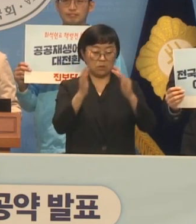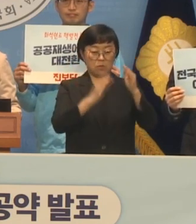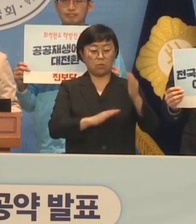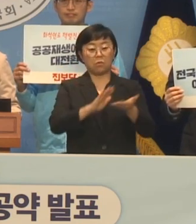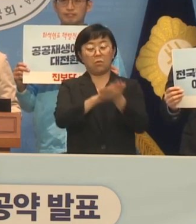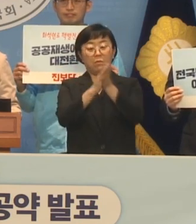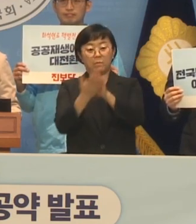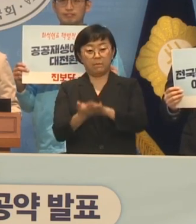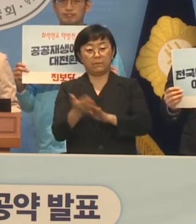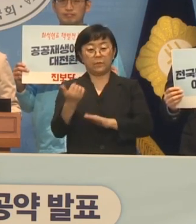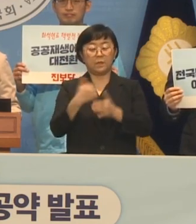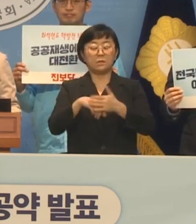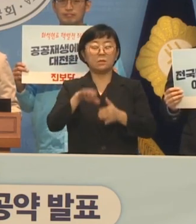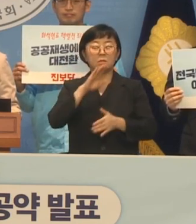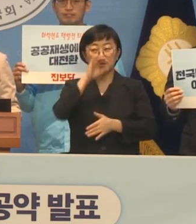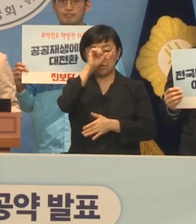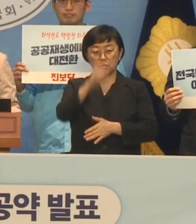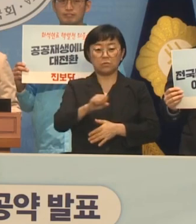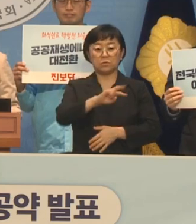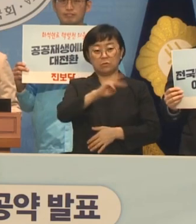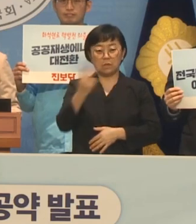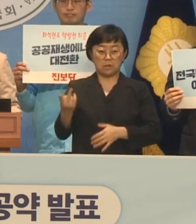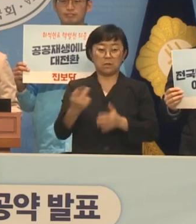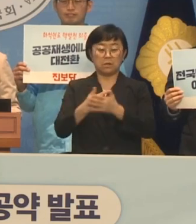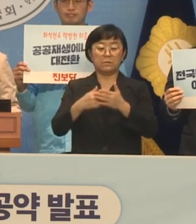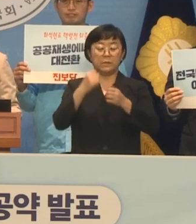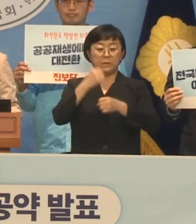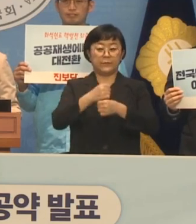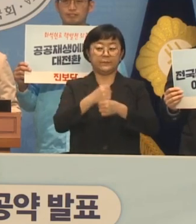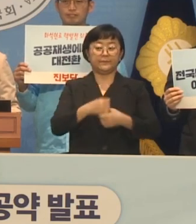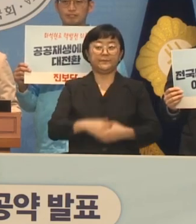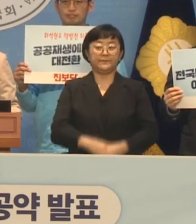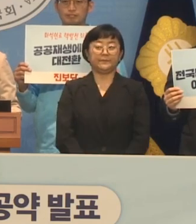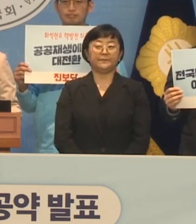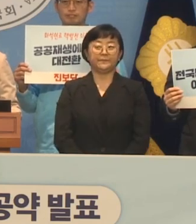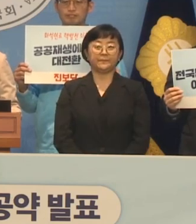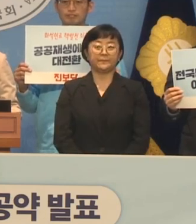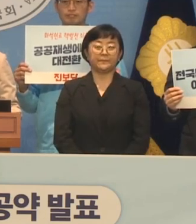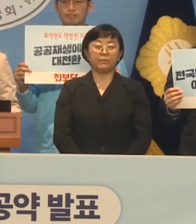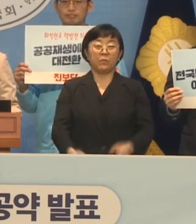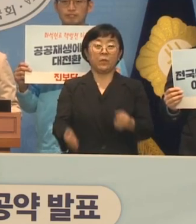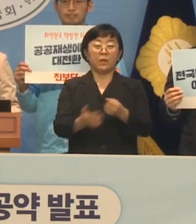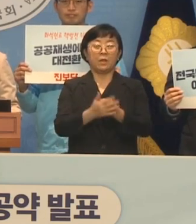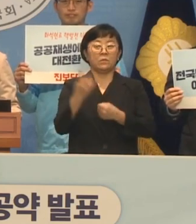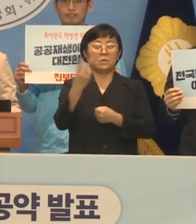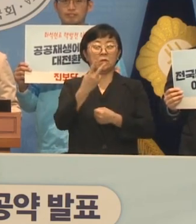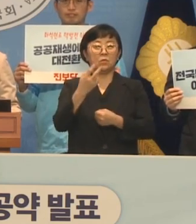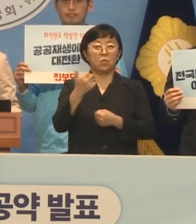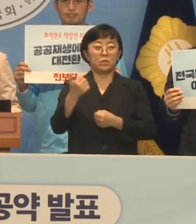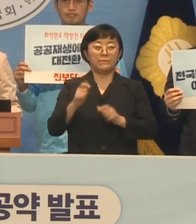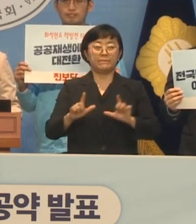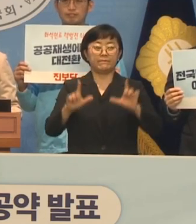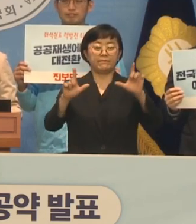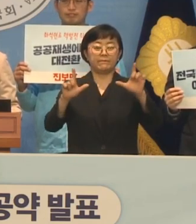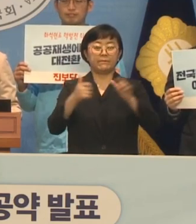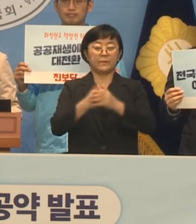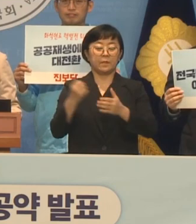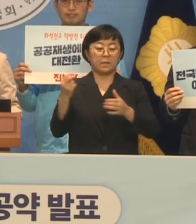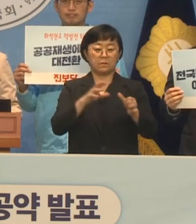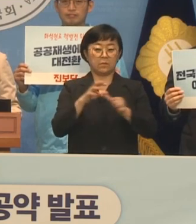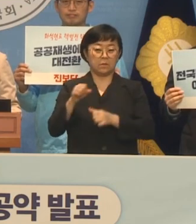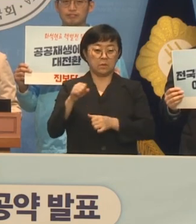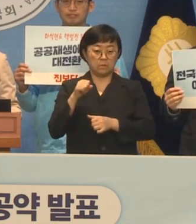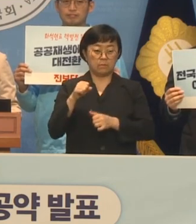등 획기적인 전환을 이끌어내겠습니다. 그래서 2050년